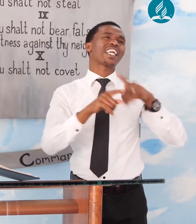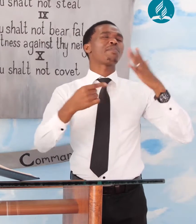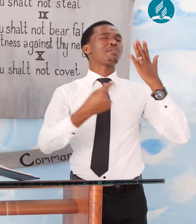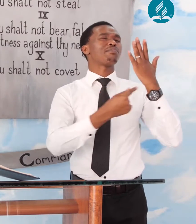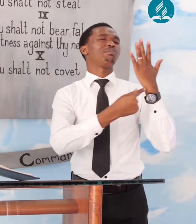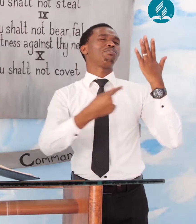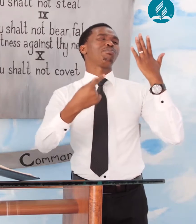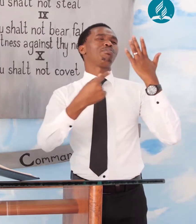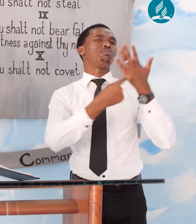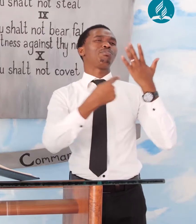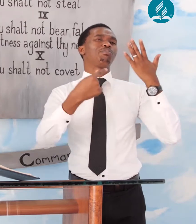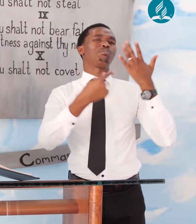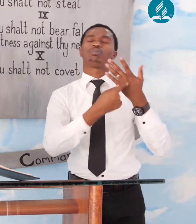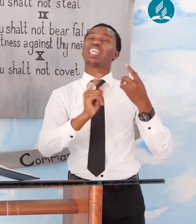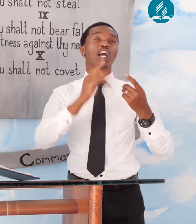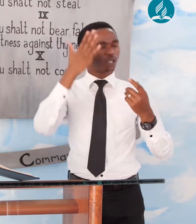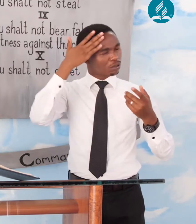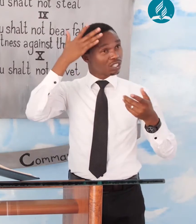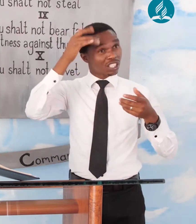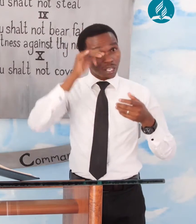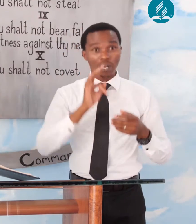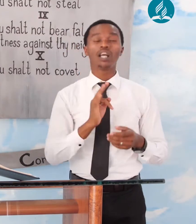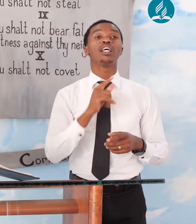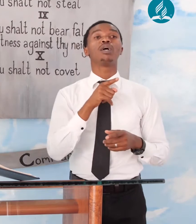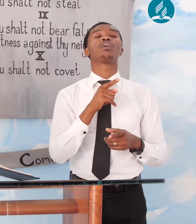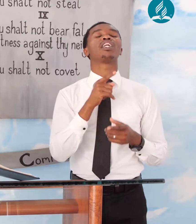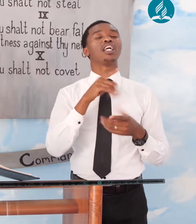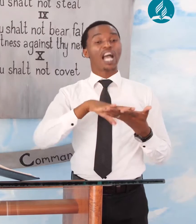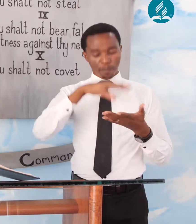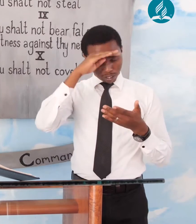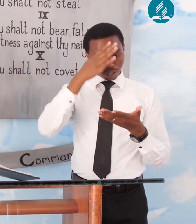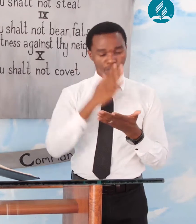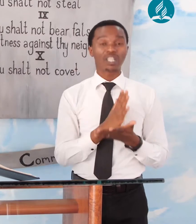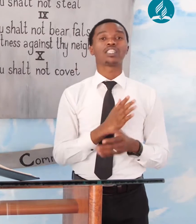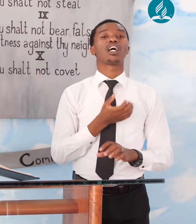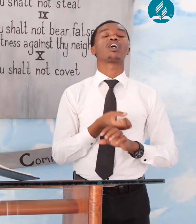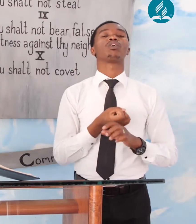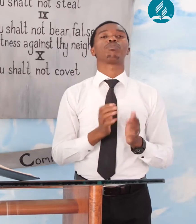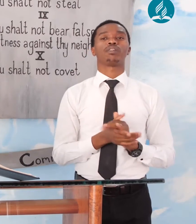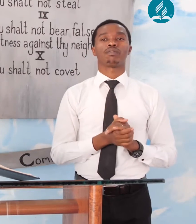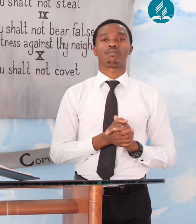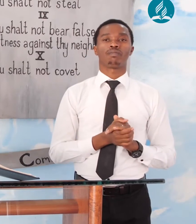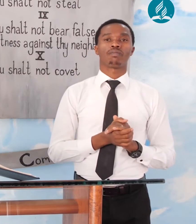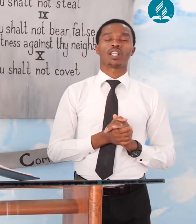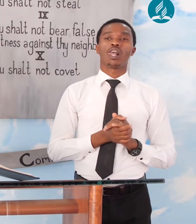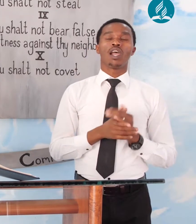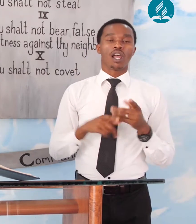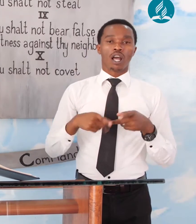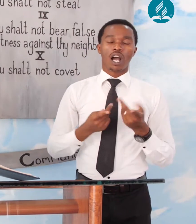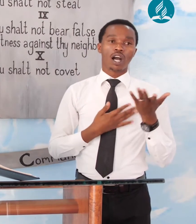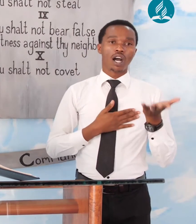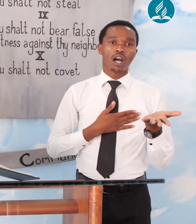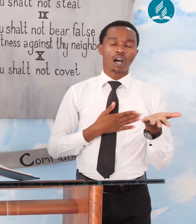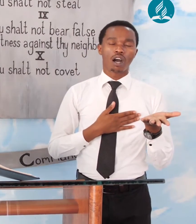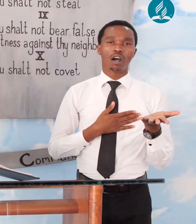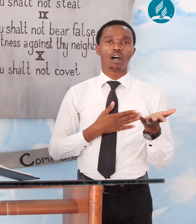gihe ntabwo tuba tuzi ko ari somo tuba dukuramo ariko aba ari somo rikomeye ahangaha